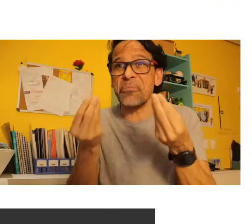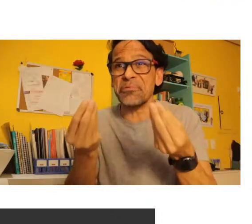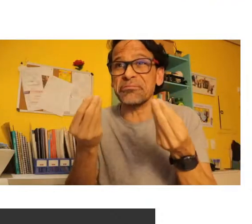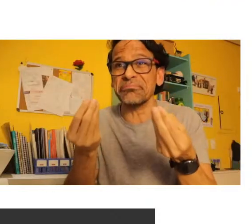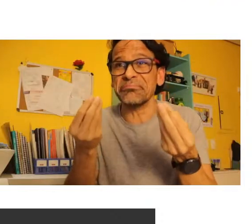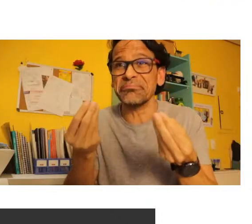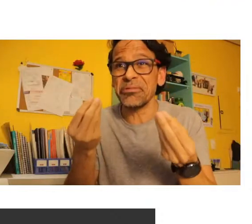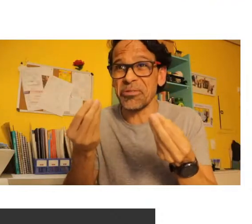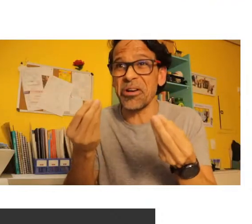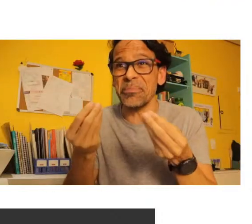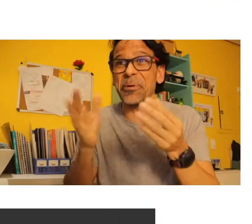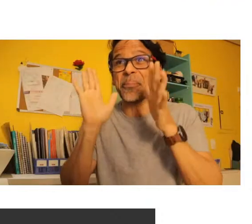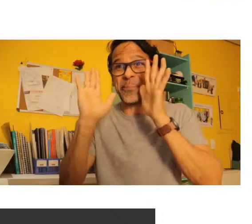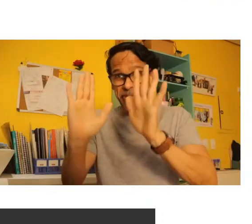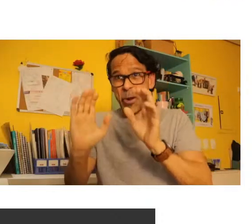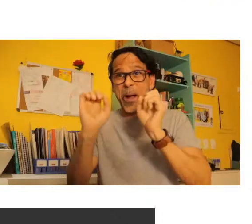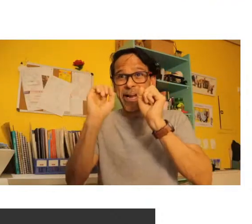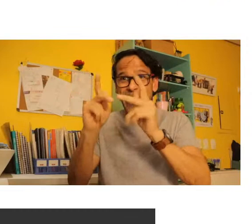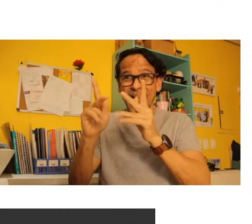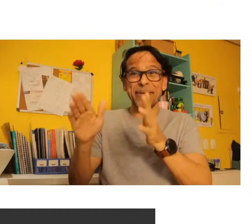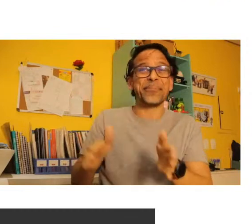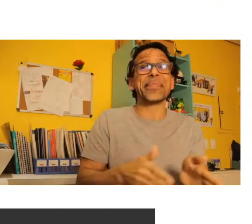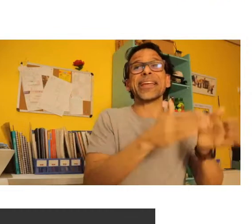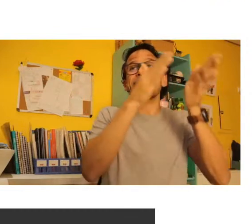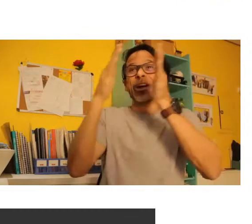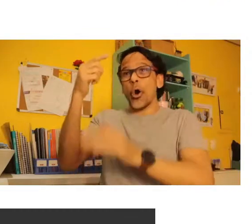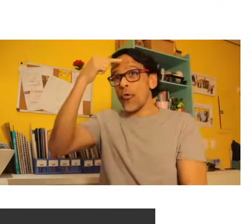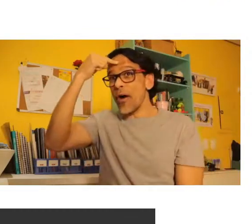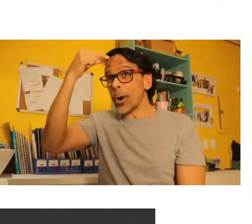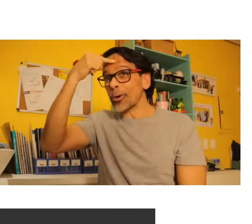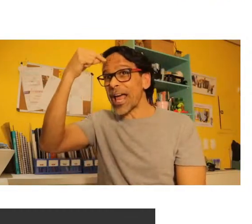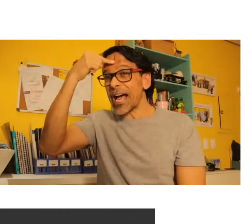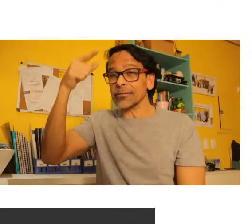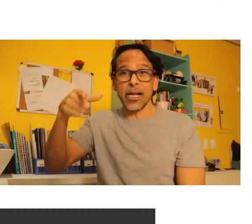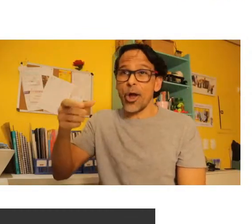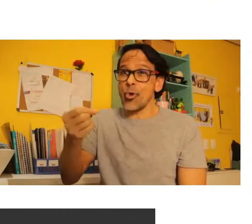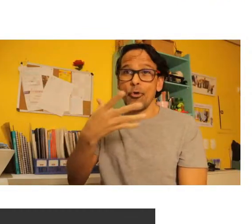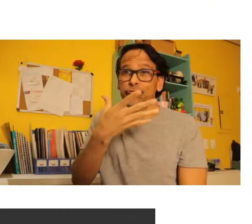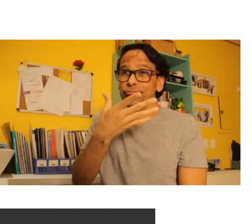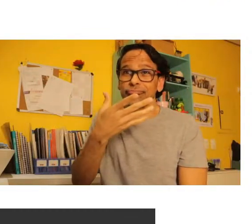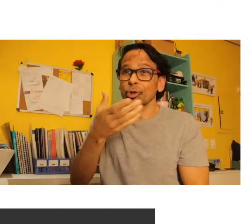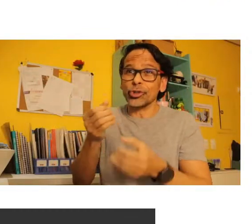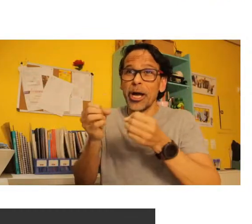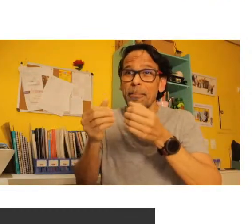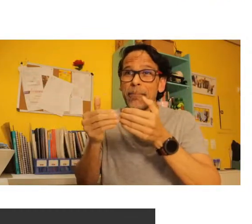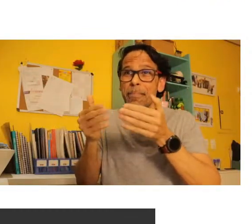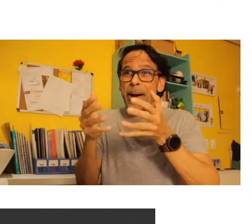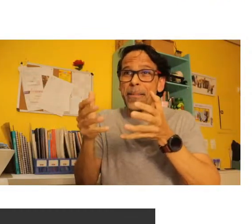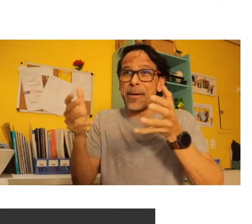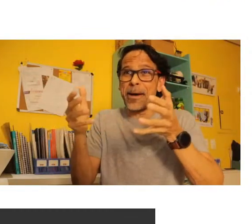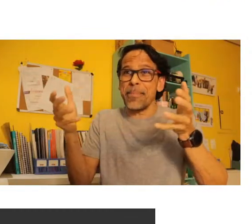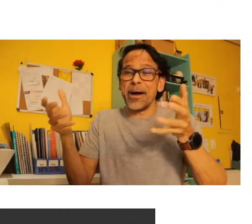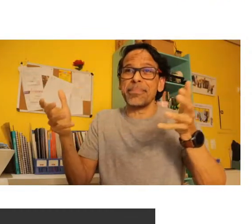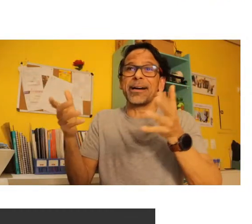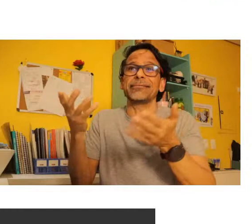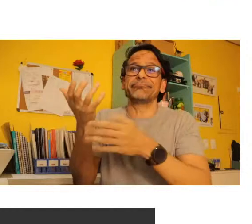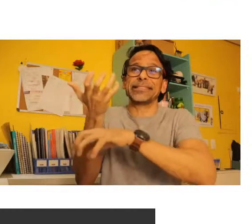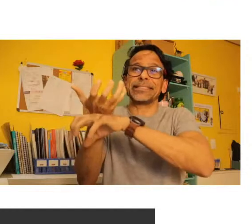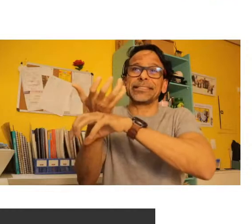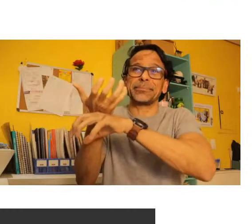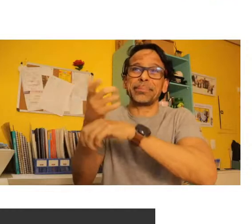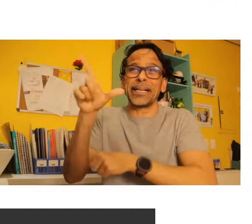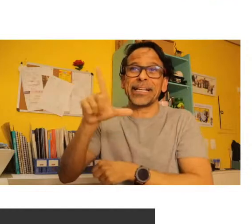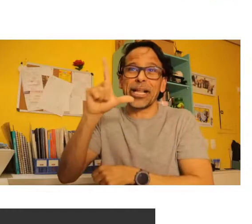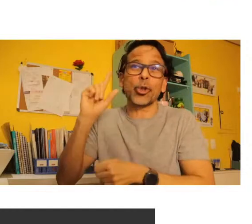conhece as Produções literárias o parte da comunidade surda o outro lado dentro das Universidades